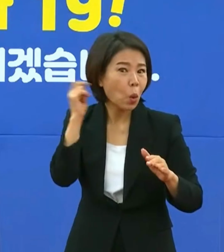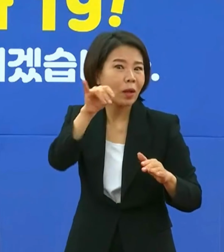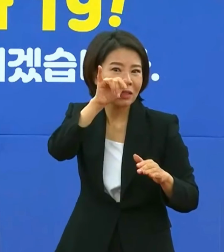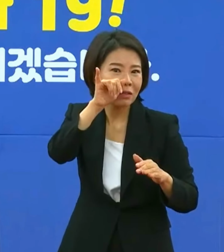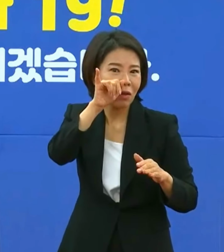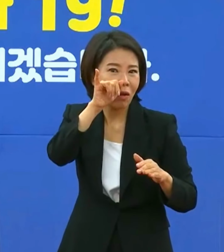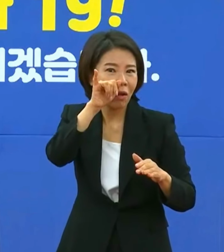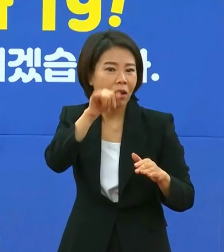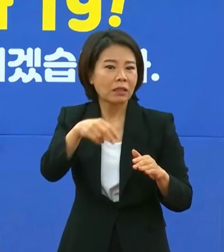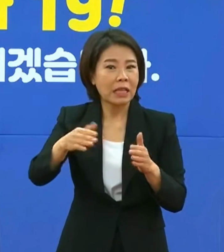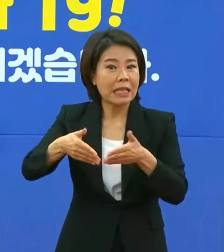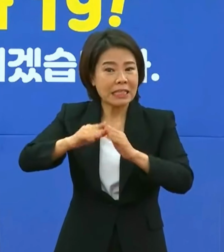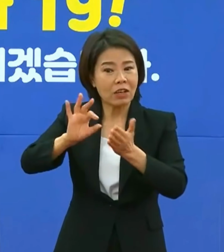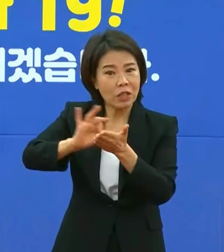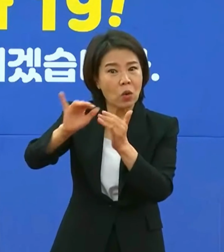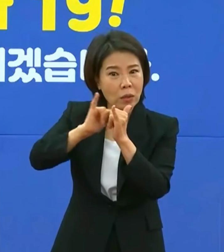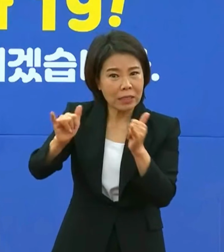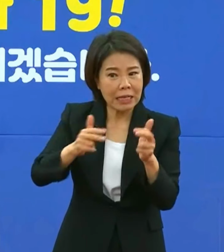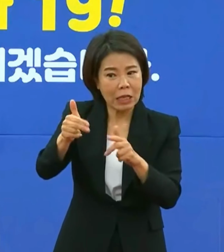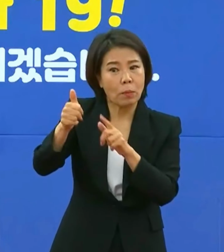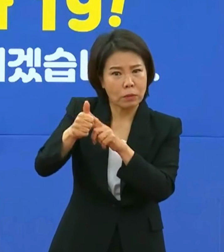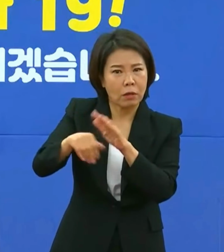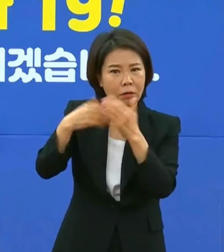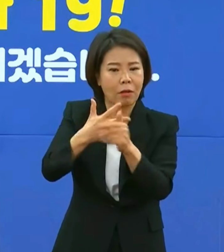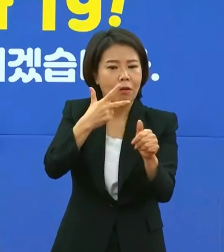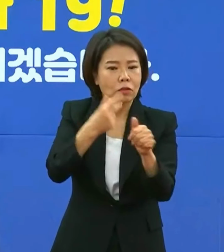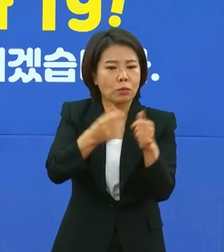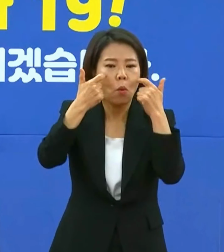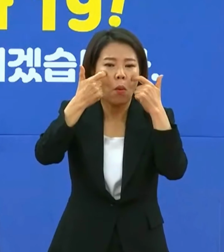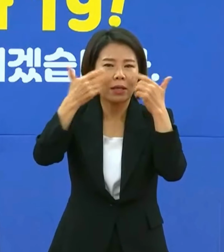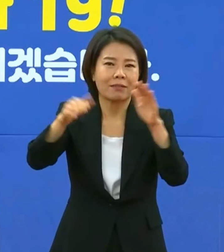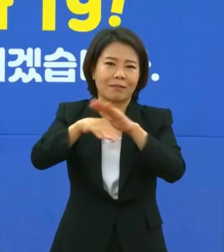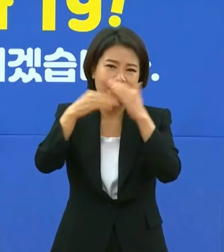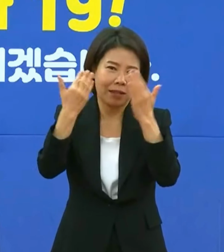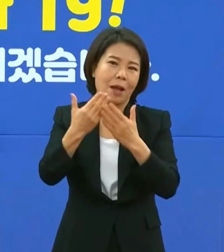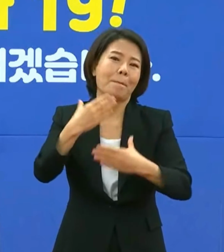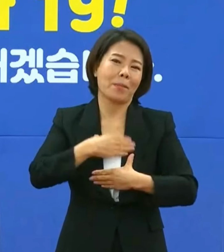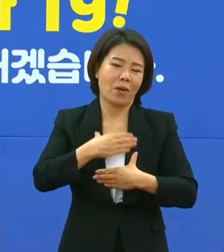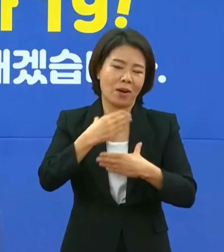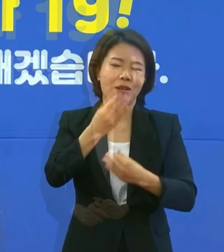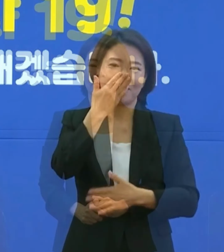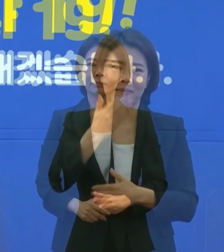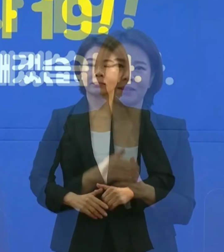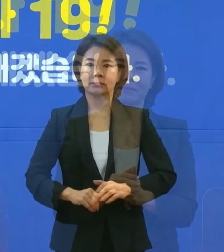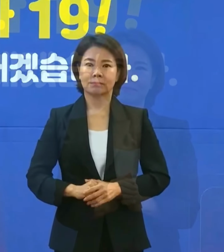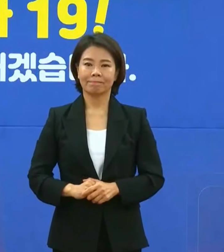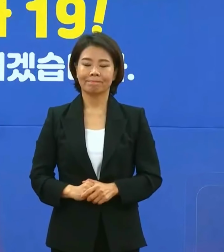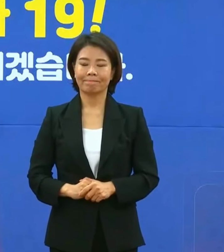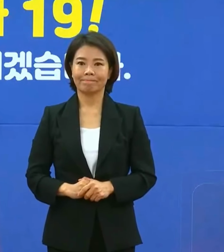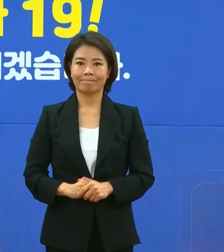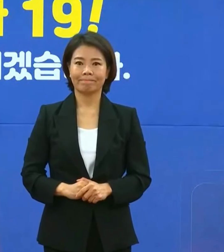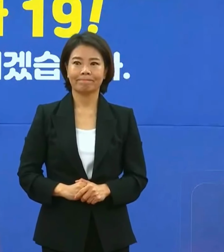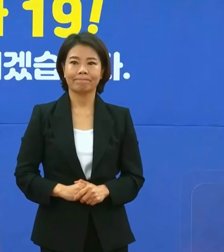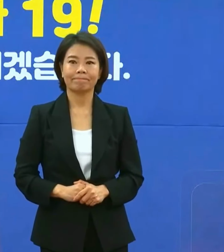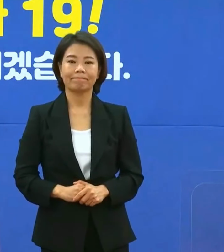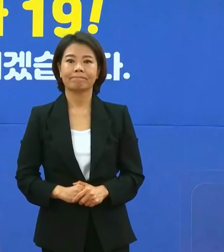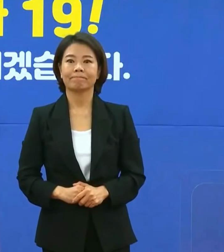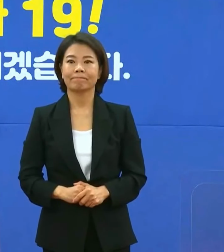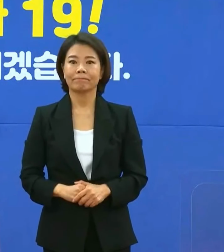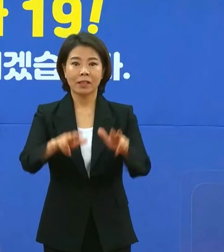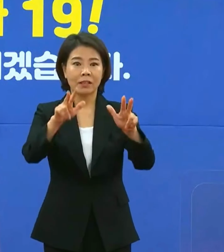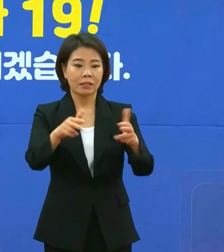시설 이용자는 물론 사업주 도 접종 확인이 대단히 편리해졌습니다 역학조사 간 완성됩니다